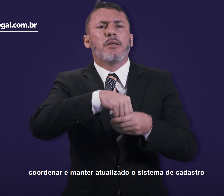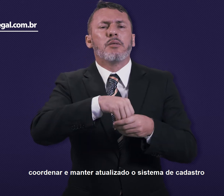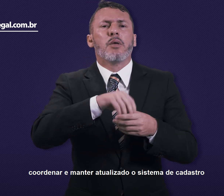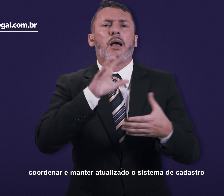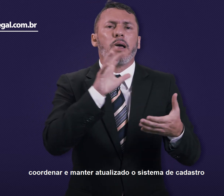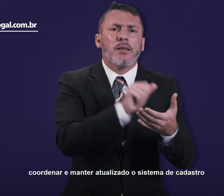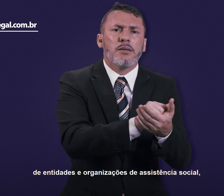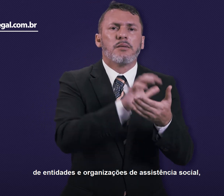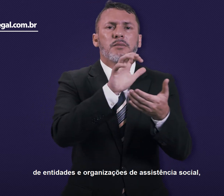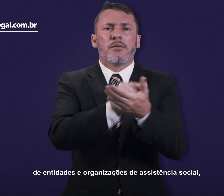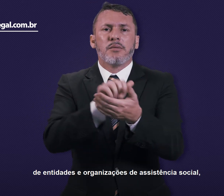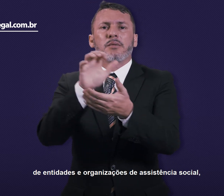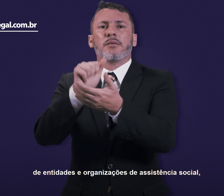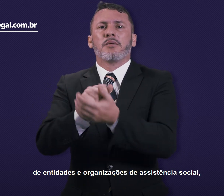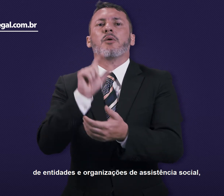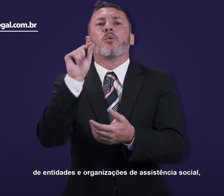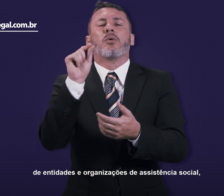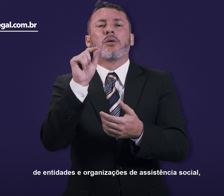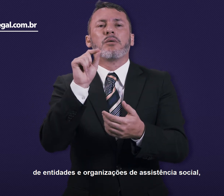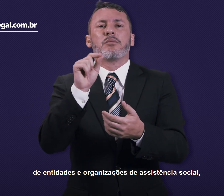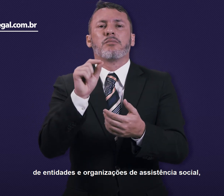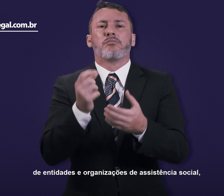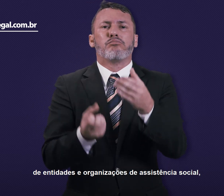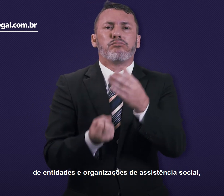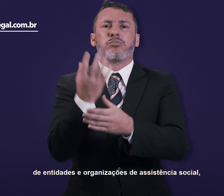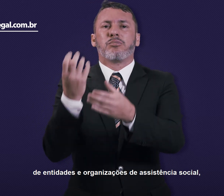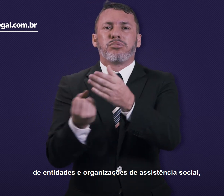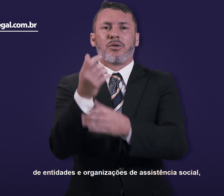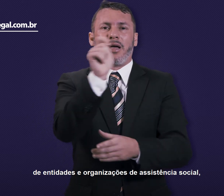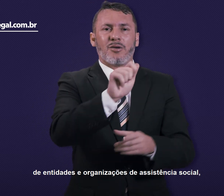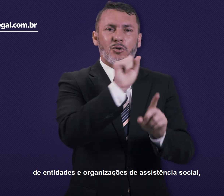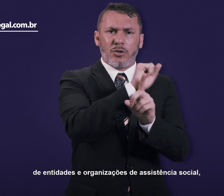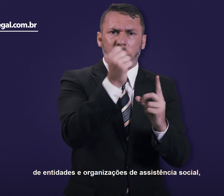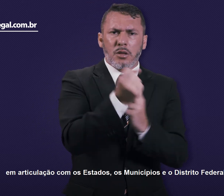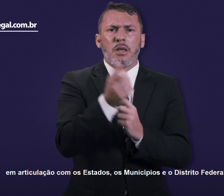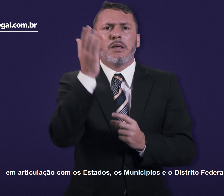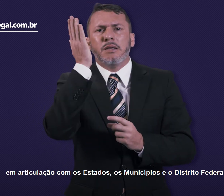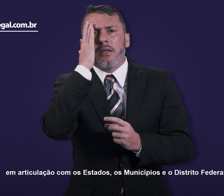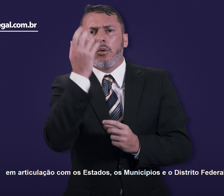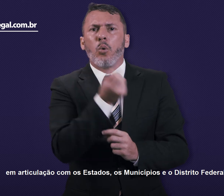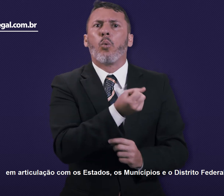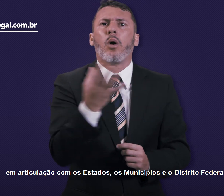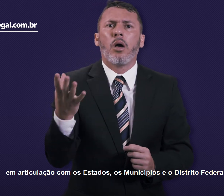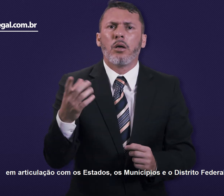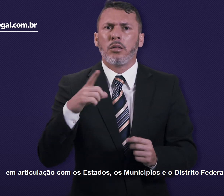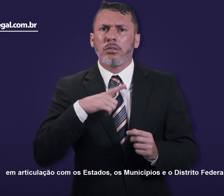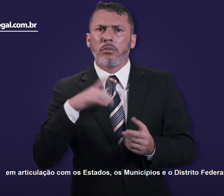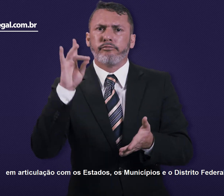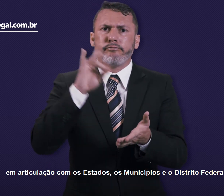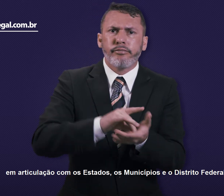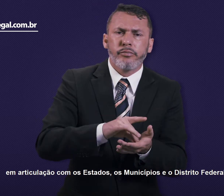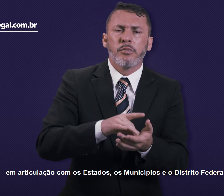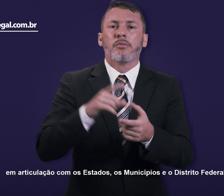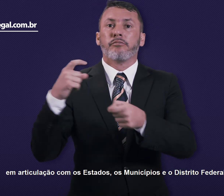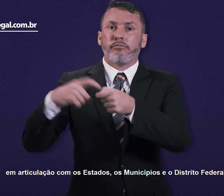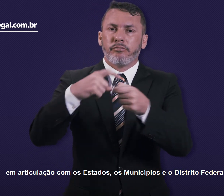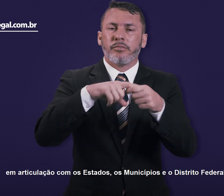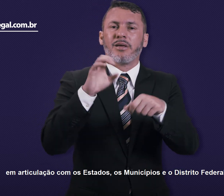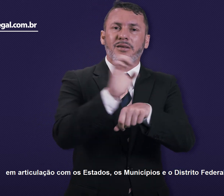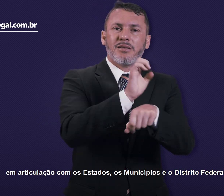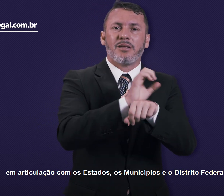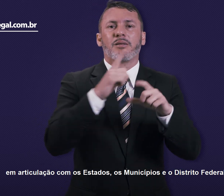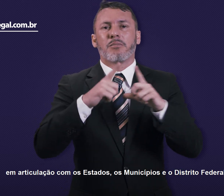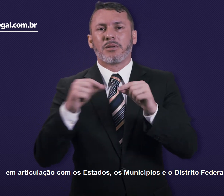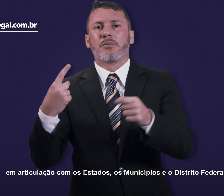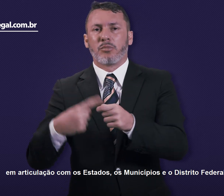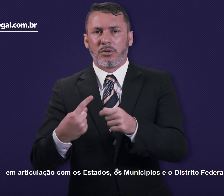o sistema de cadastro de entidades e organizações de assistência social em articulação com os estados, os municípios